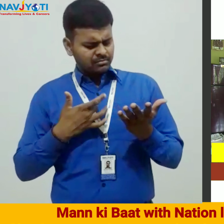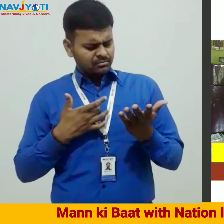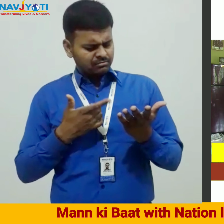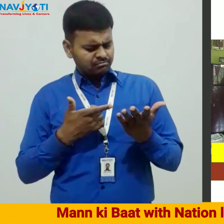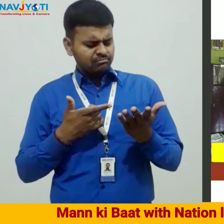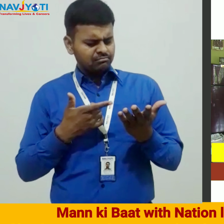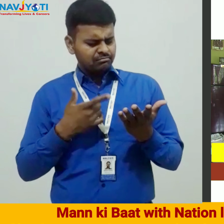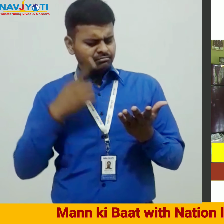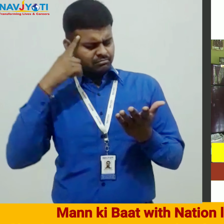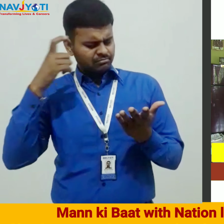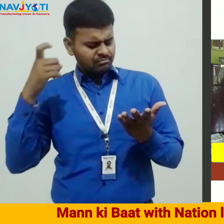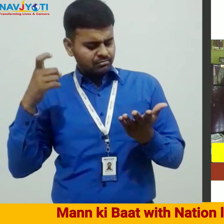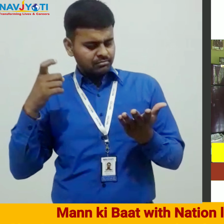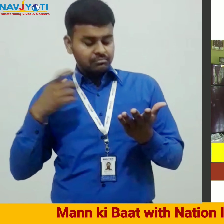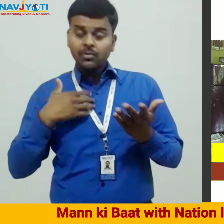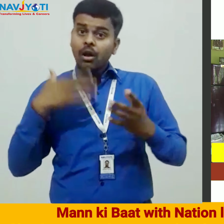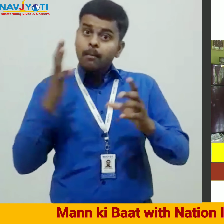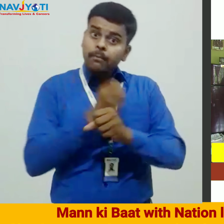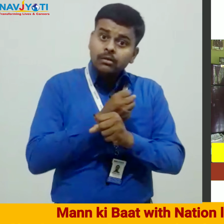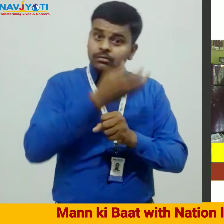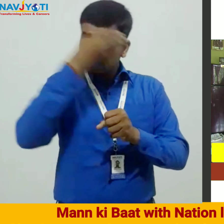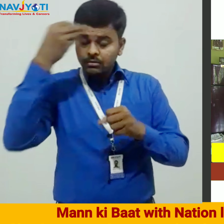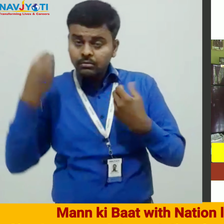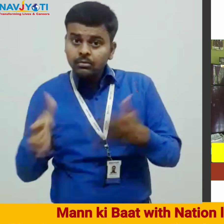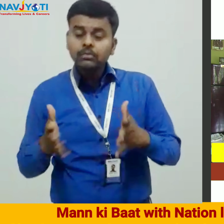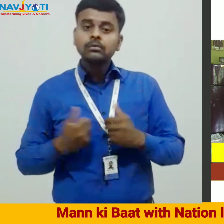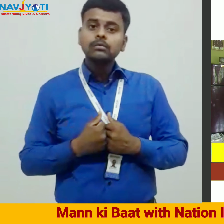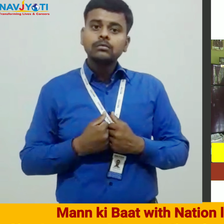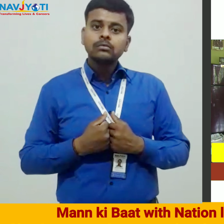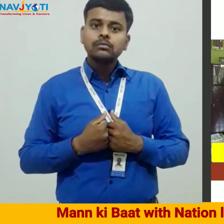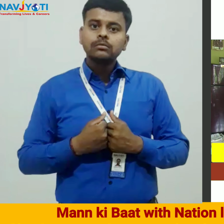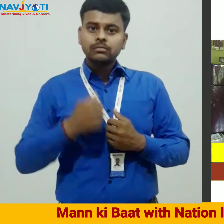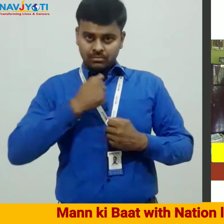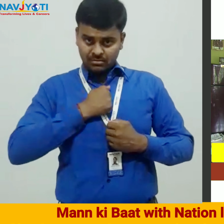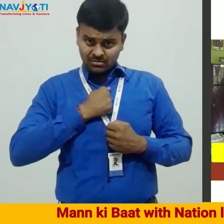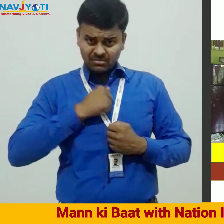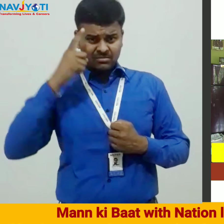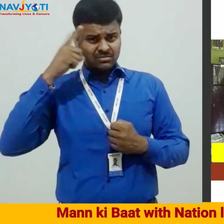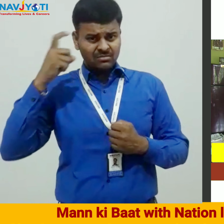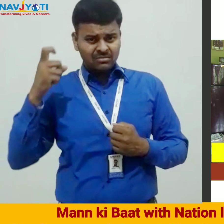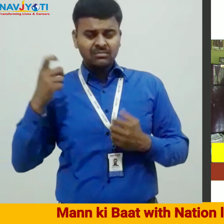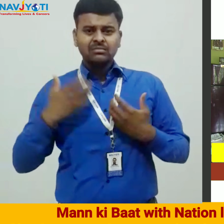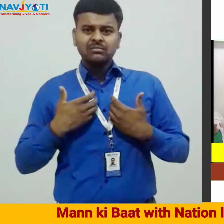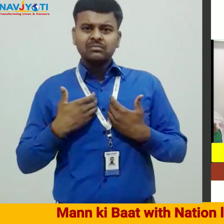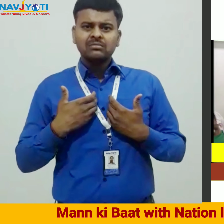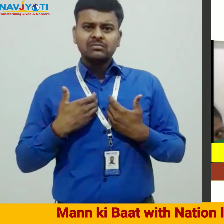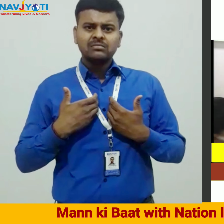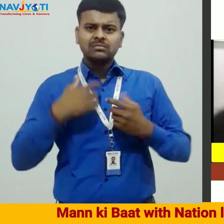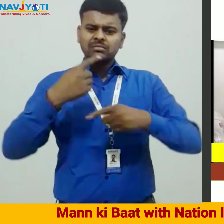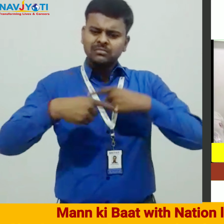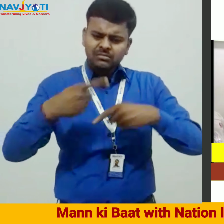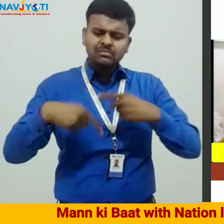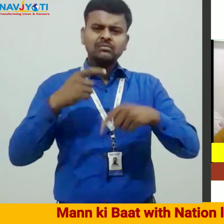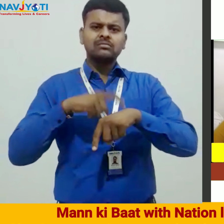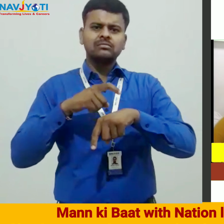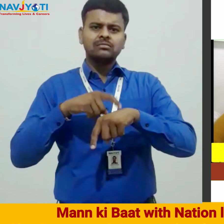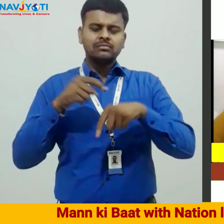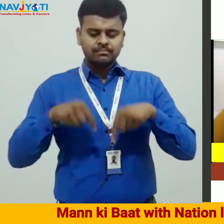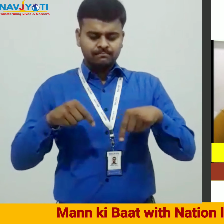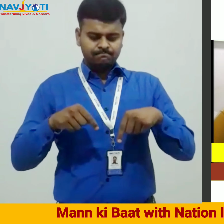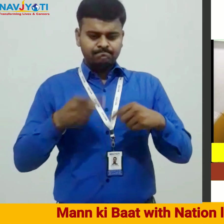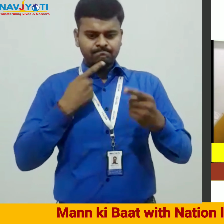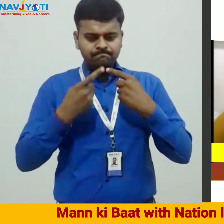में ध्यान ही नहीं जाता है। मेरा मन करता है कि युद्ध के बीच हो रही इस मन